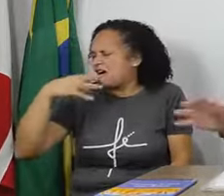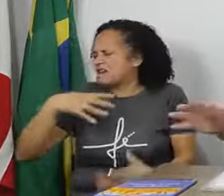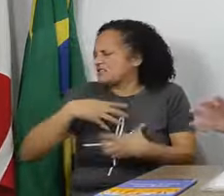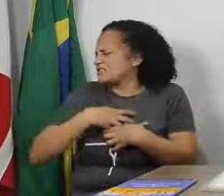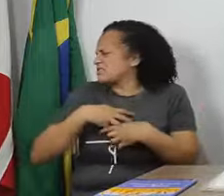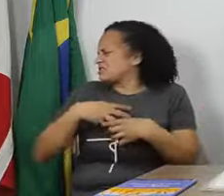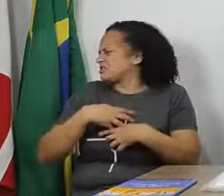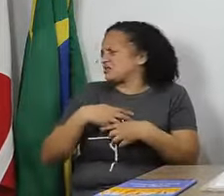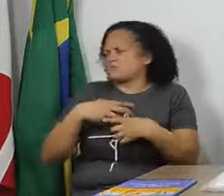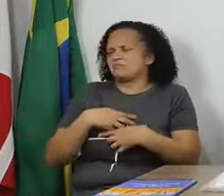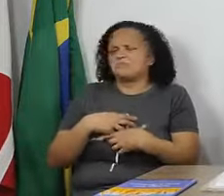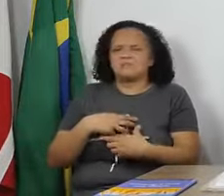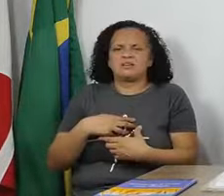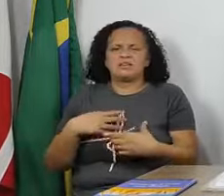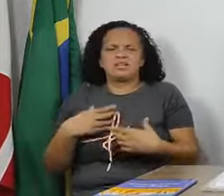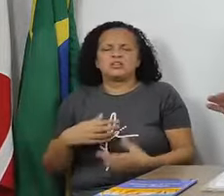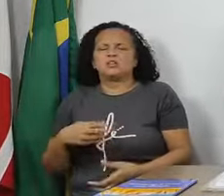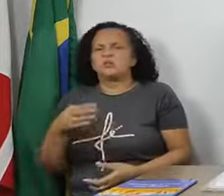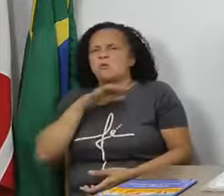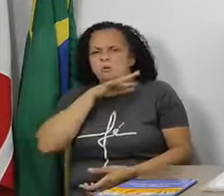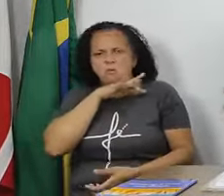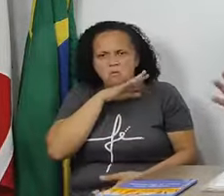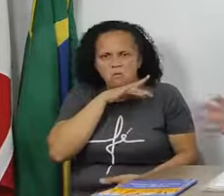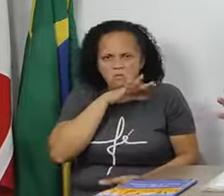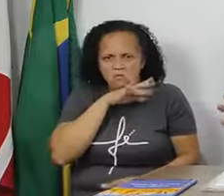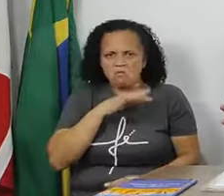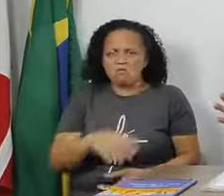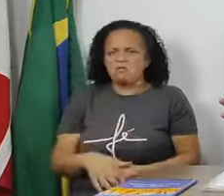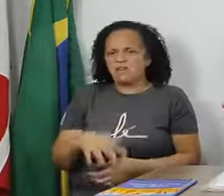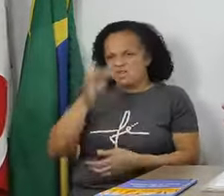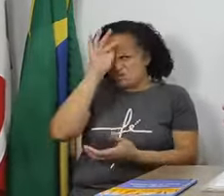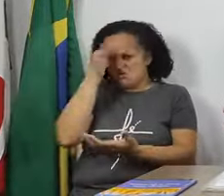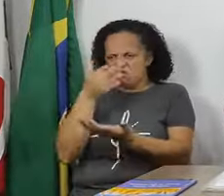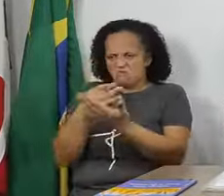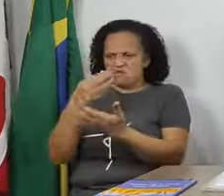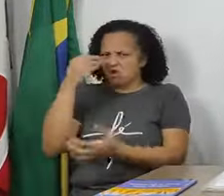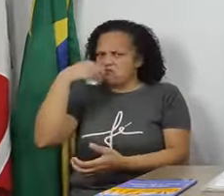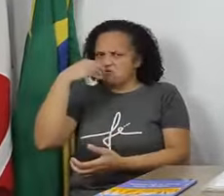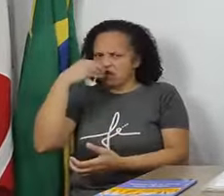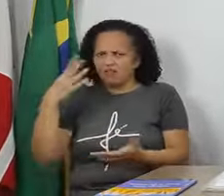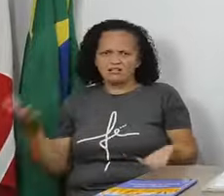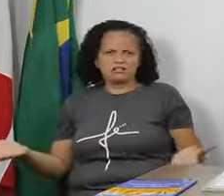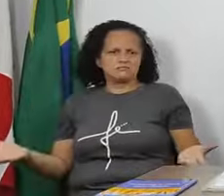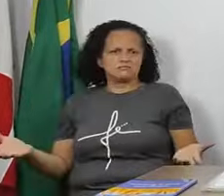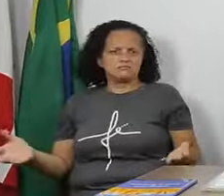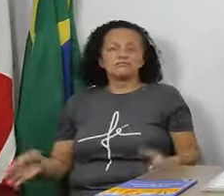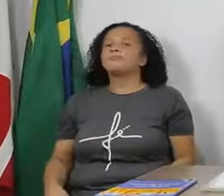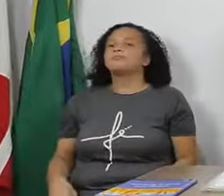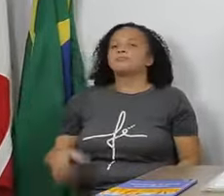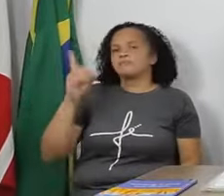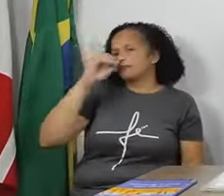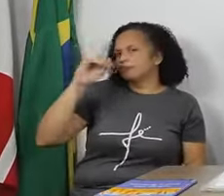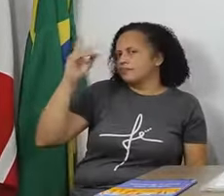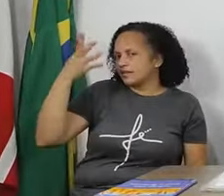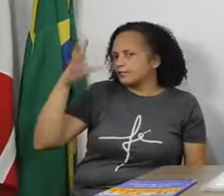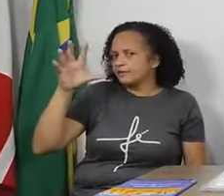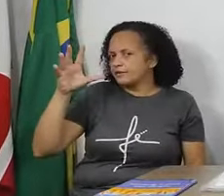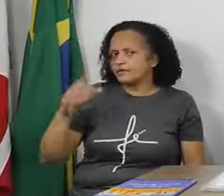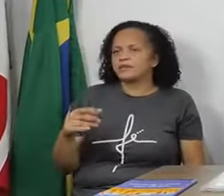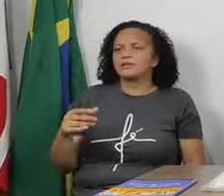mais desanimados, e Deus não quer que a gente viva assim. O justo viverá pela fé,